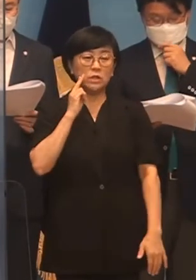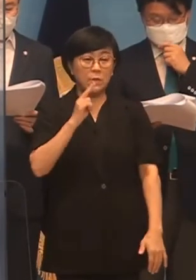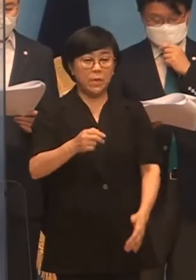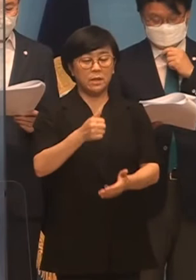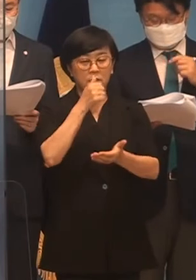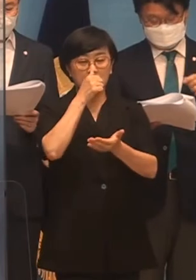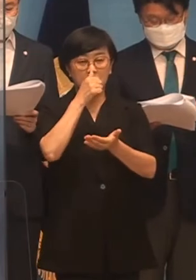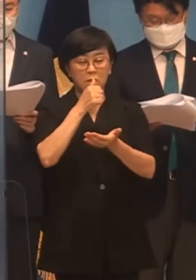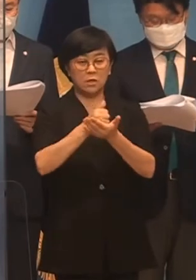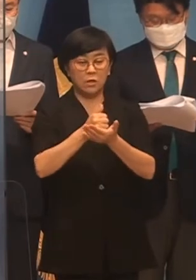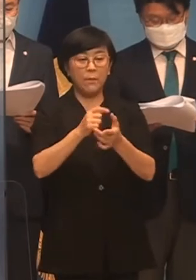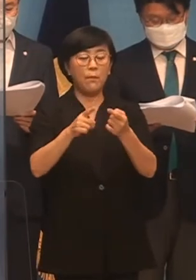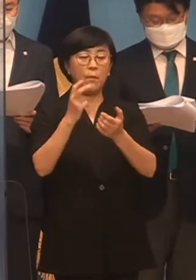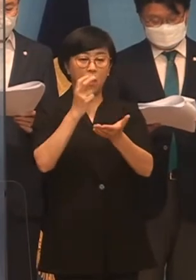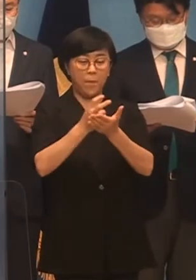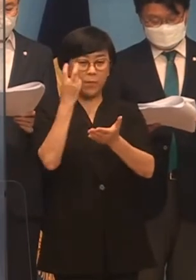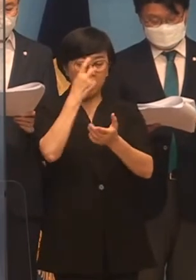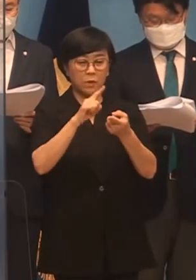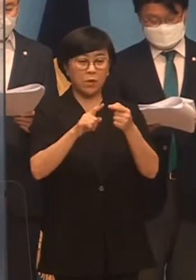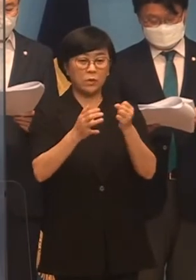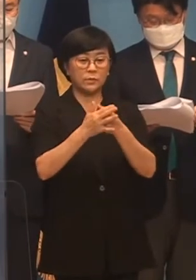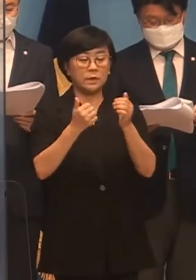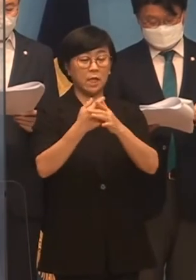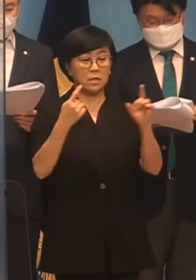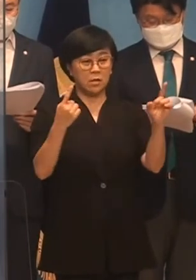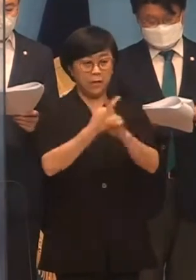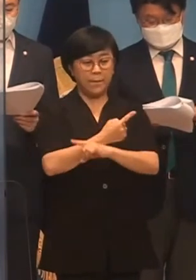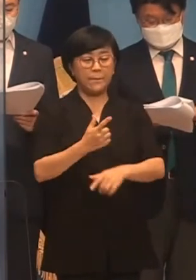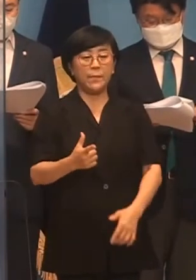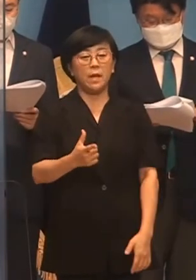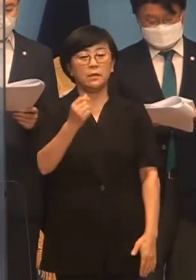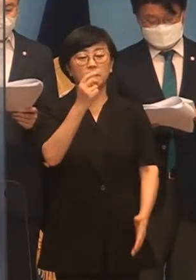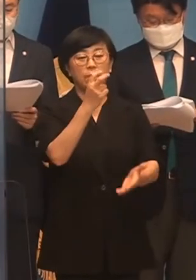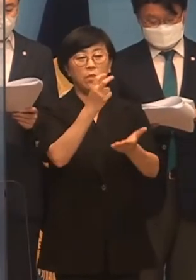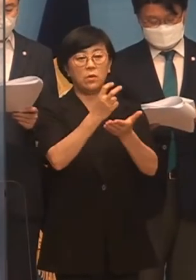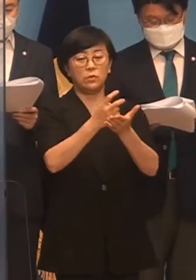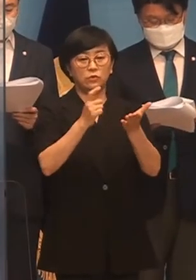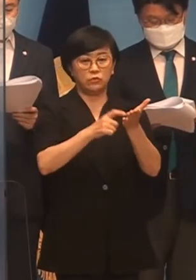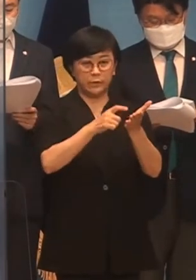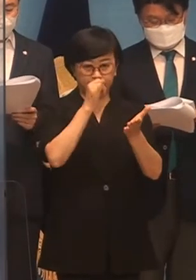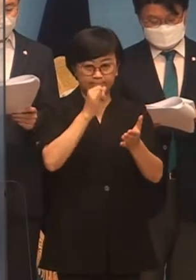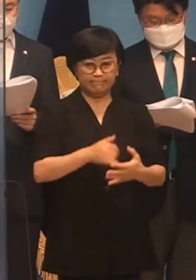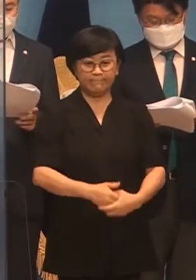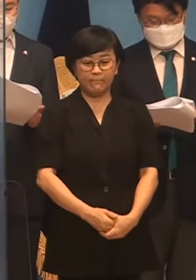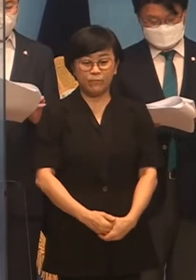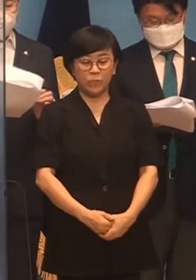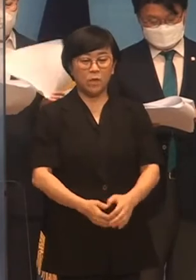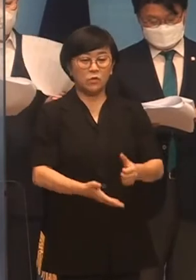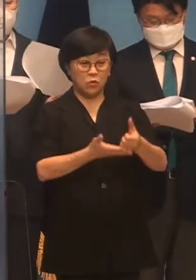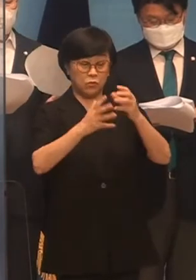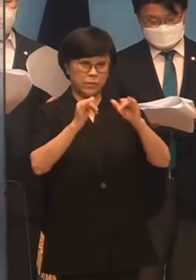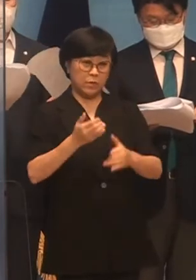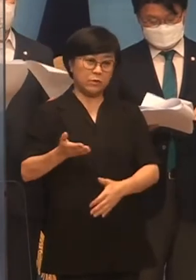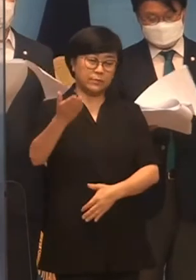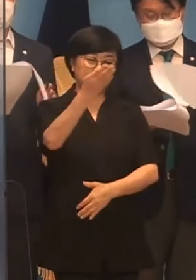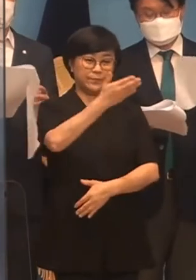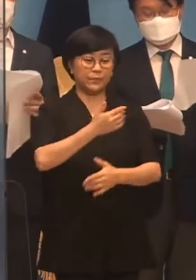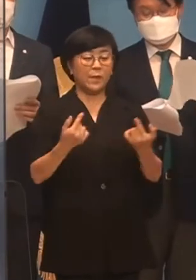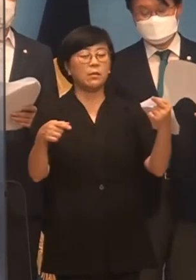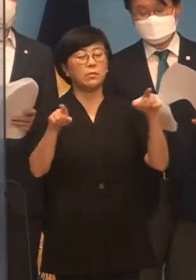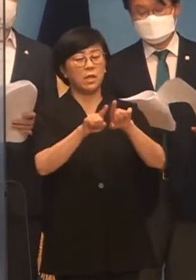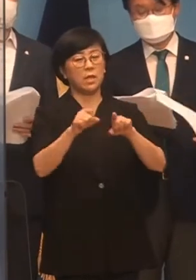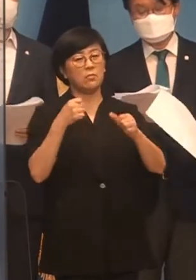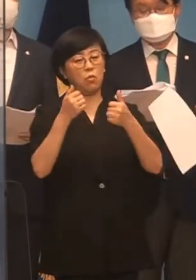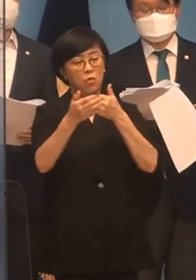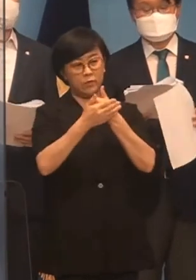설치법 제정안, 형사소법 개정안의 신속한 입법을 촉구합니다. 존경하는 국민 여러분, 함께